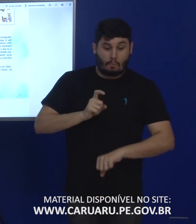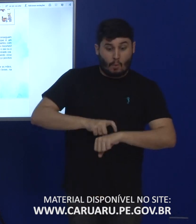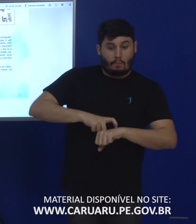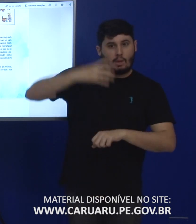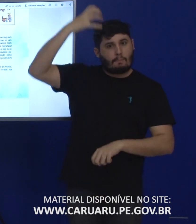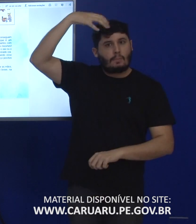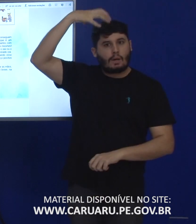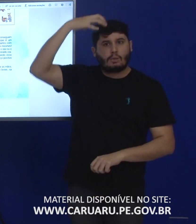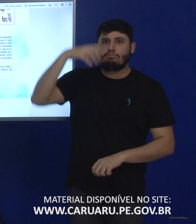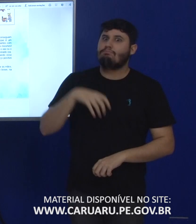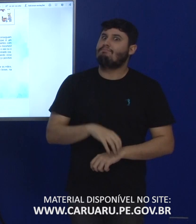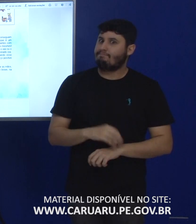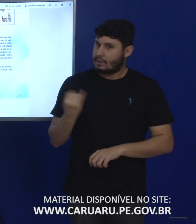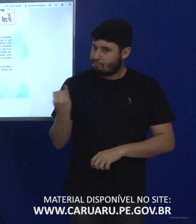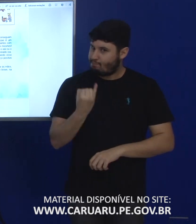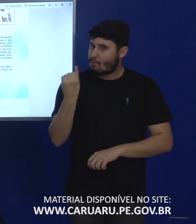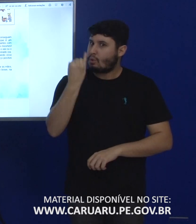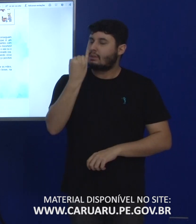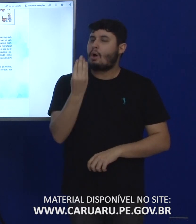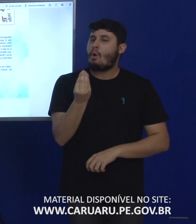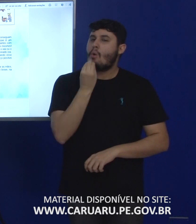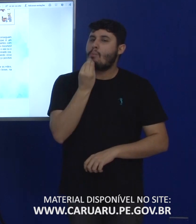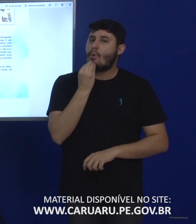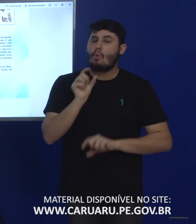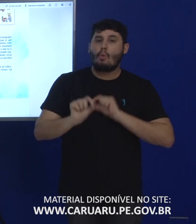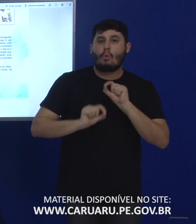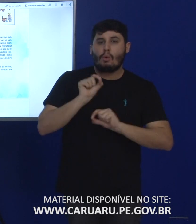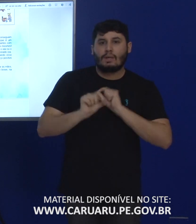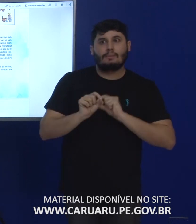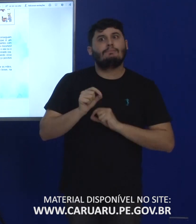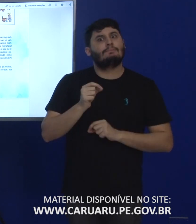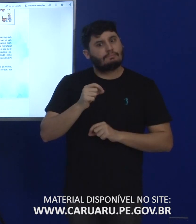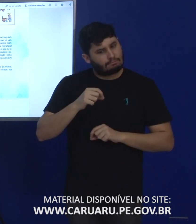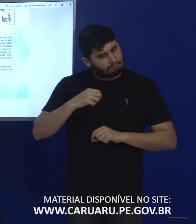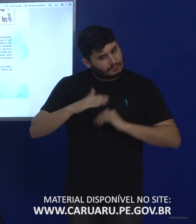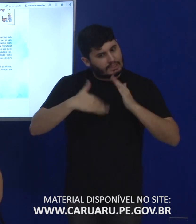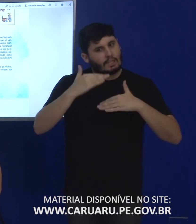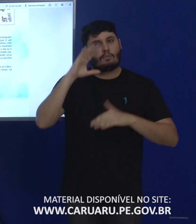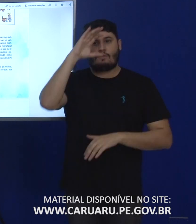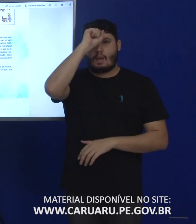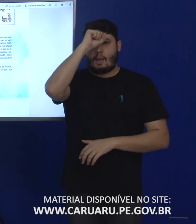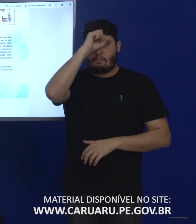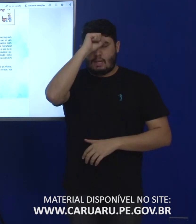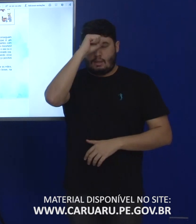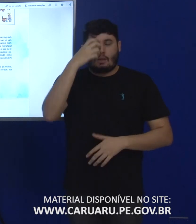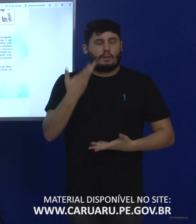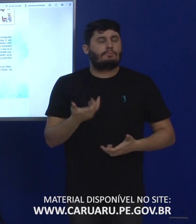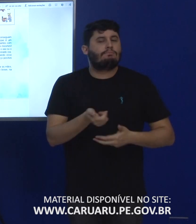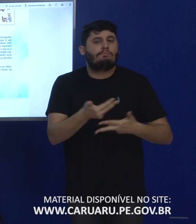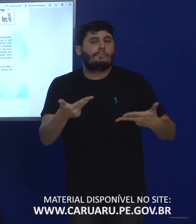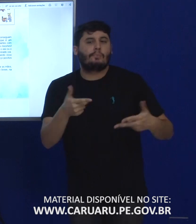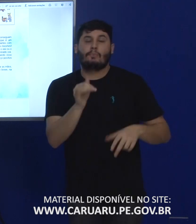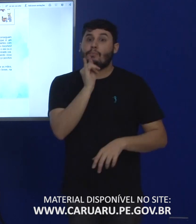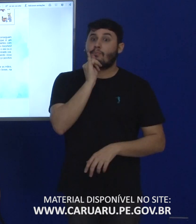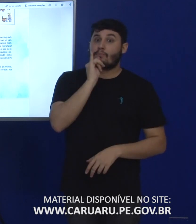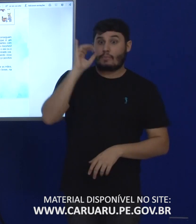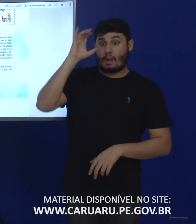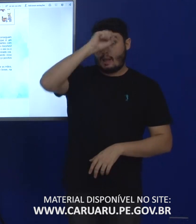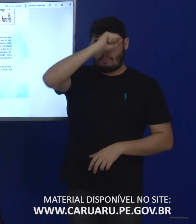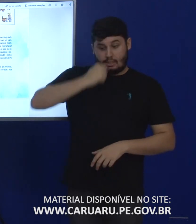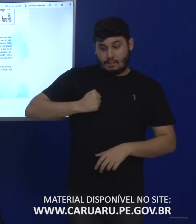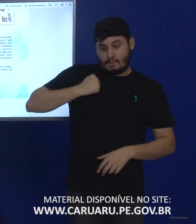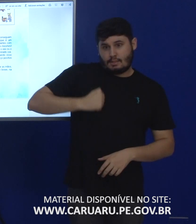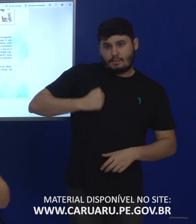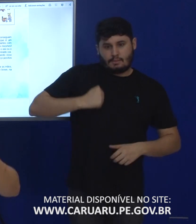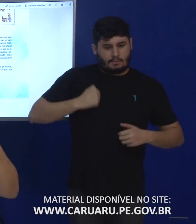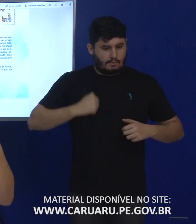momento extremamente propício para desenvolver a aprendizagem, né? Uma criança aprender a se ensaboar, a usar